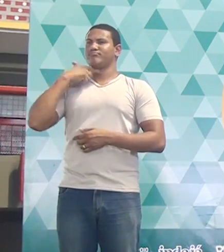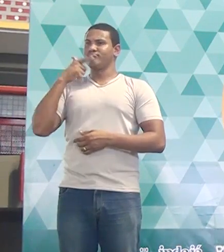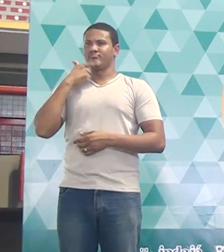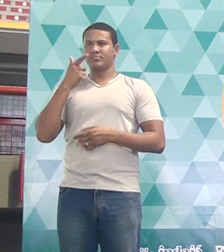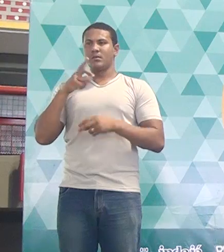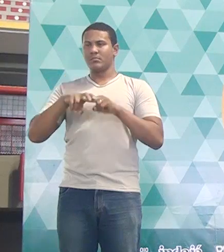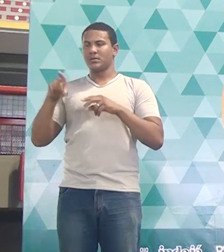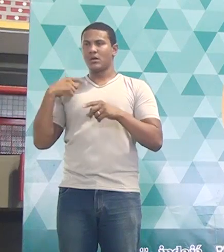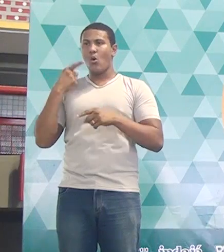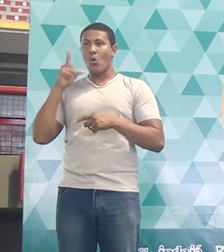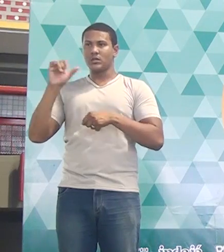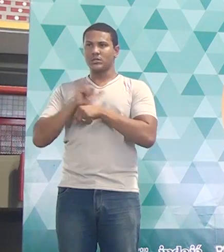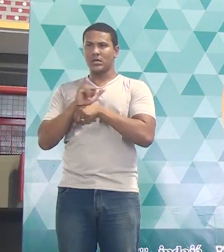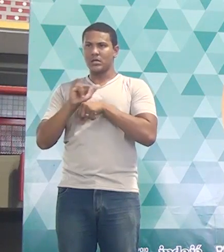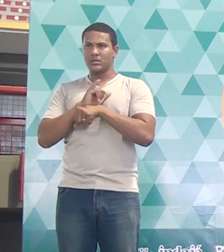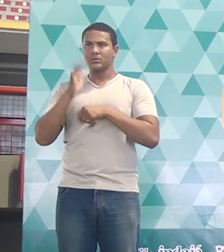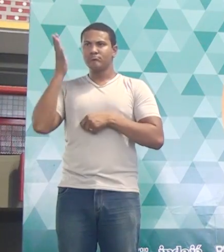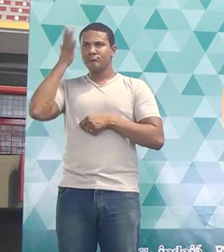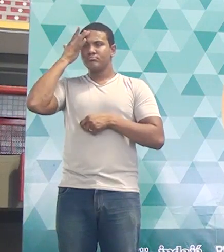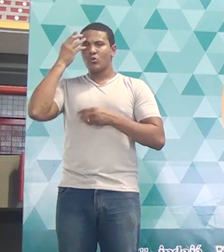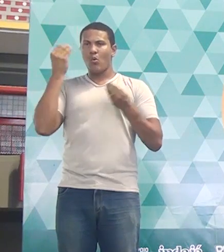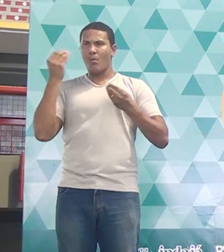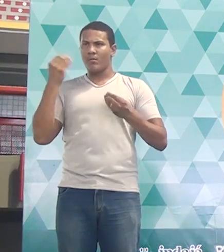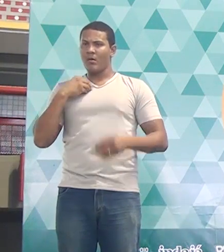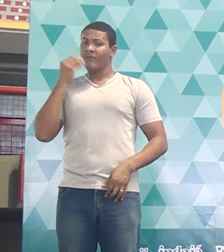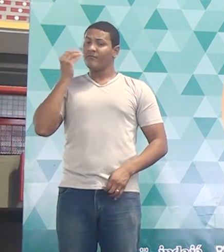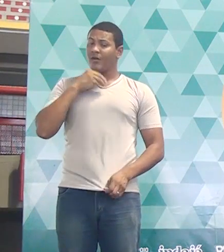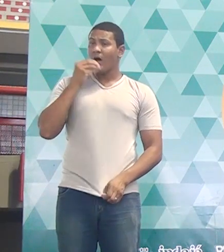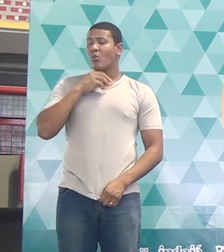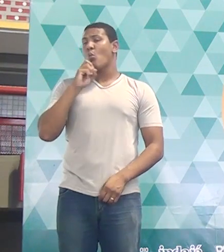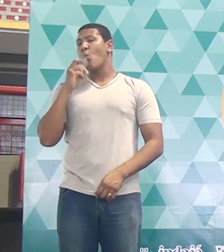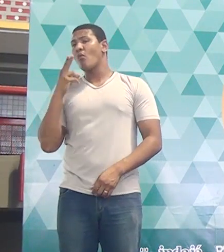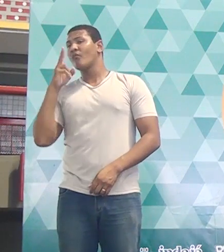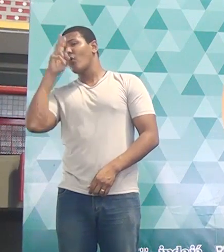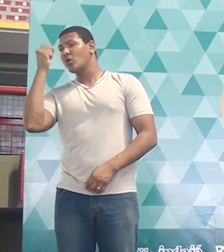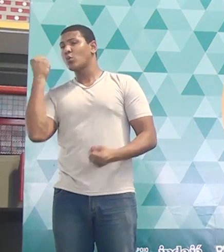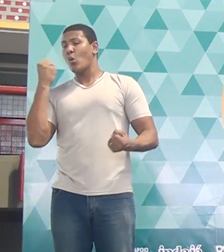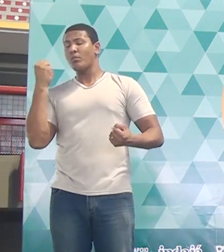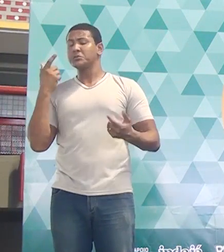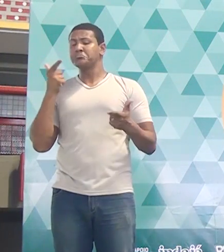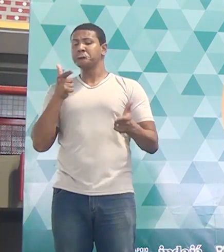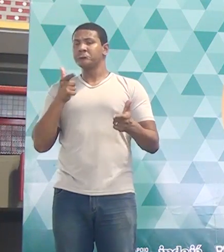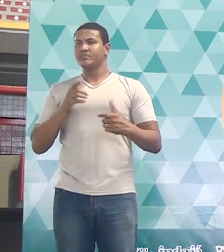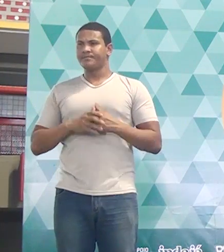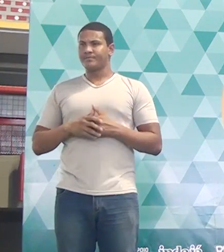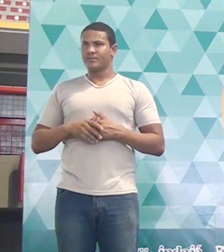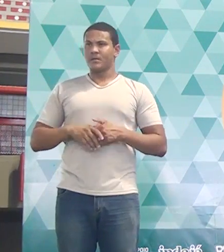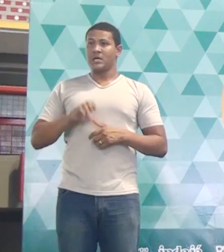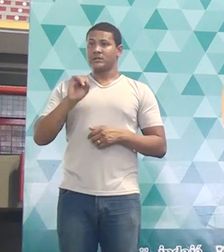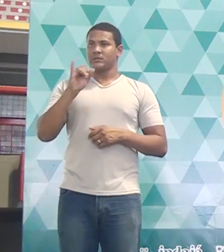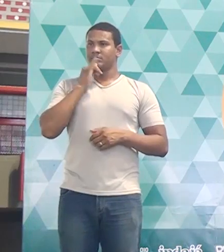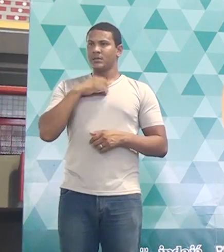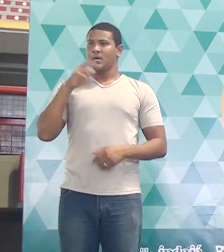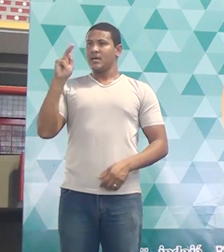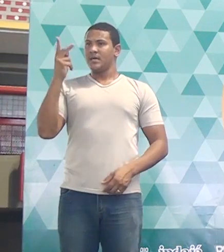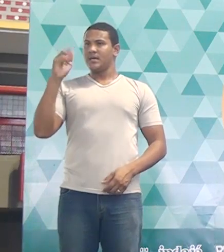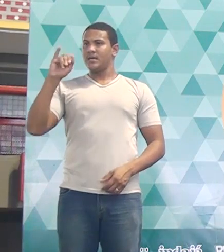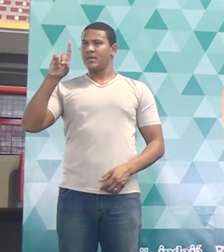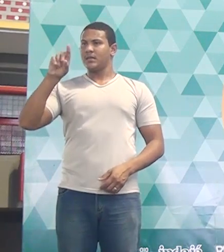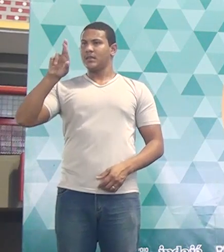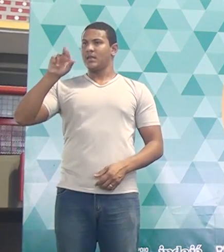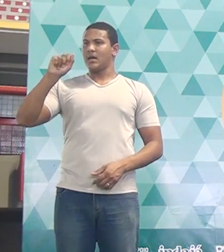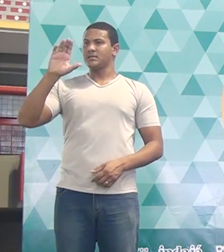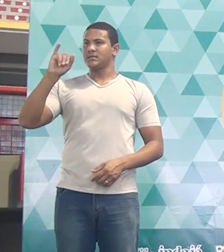fazer o seguinte, ó. Se você estiver analisando o hidrácido, o que é hidrácido? Ácido sem oxigênio,